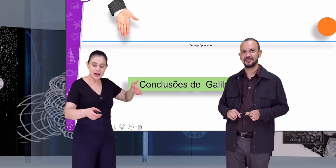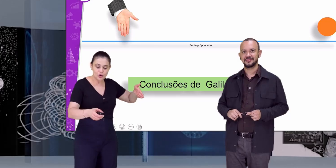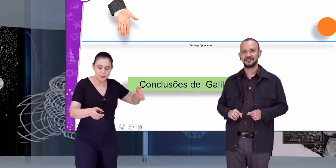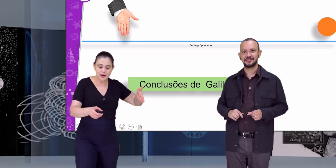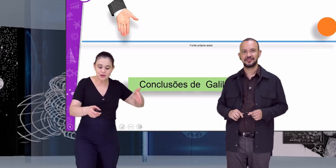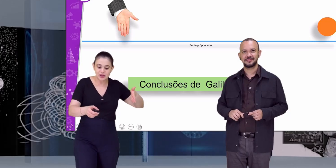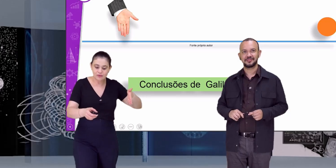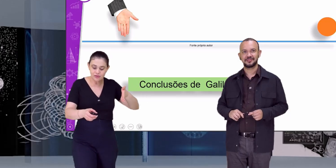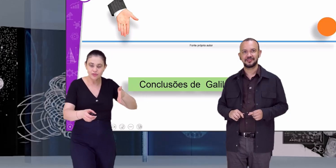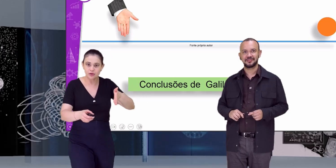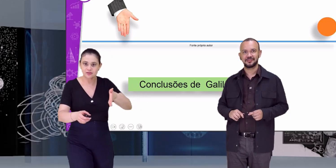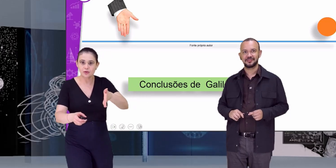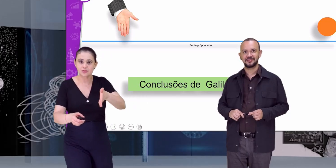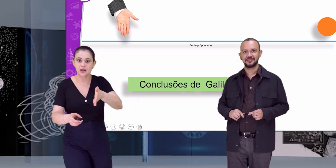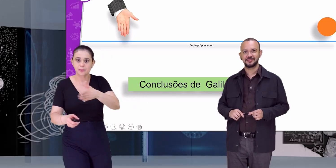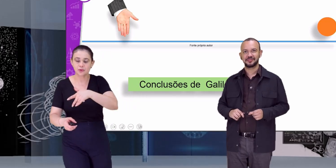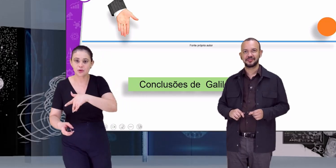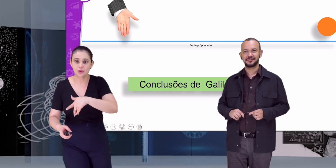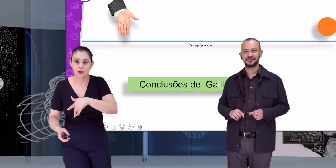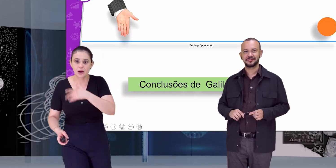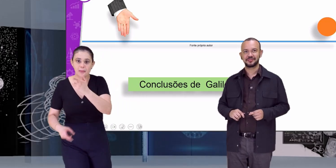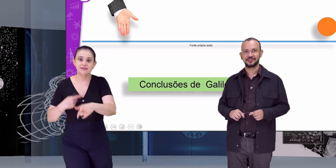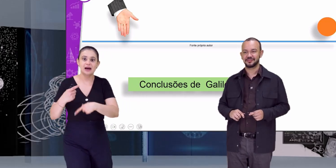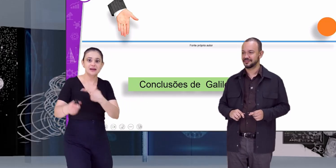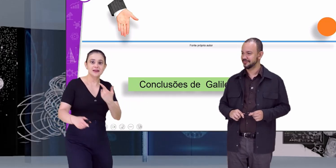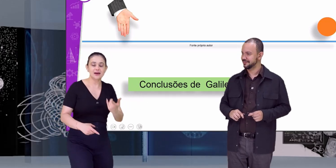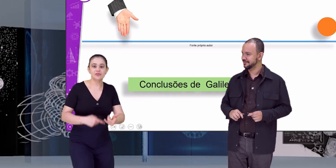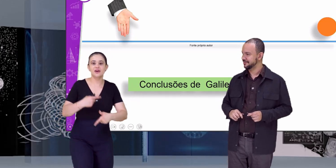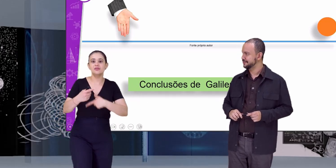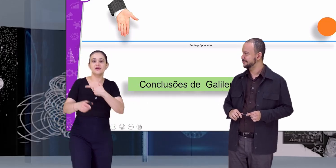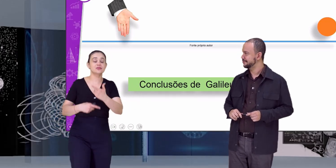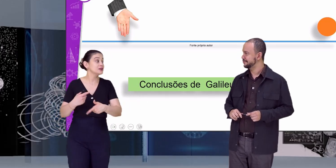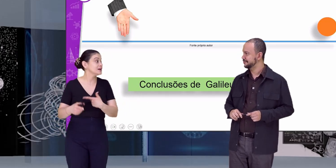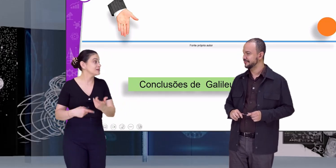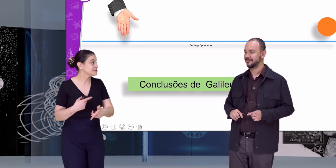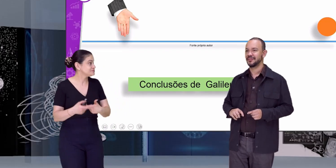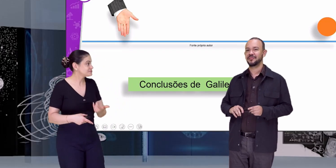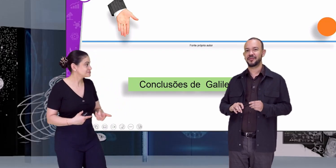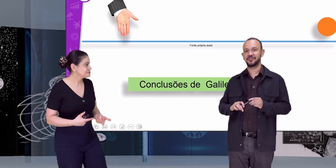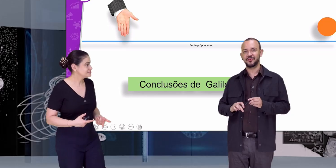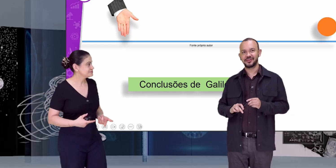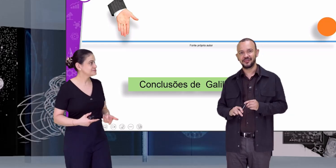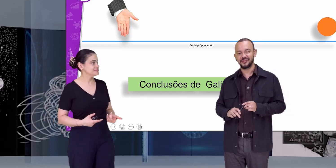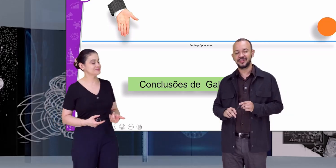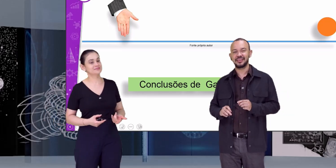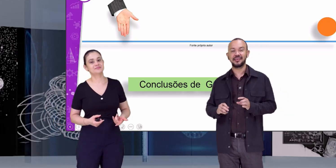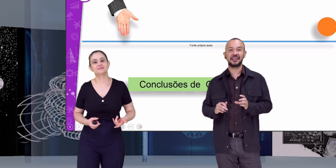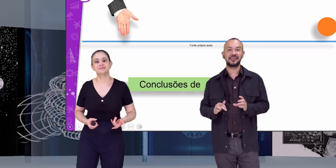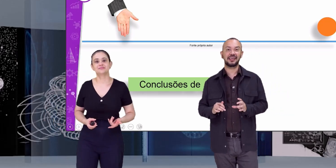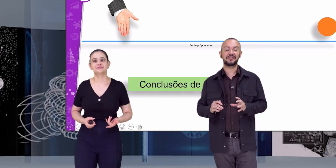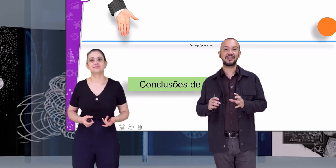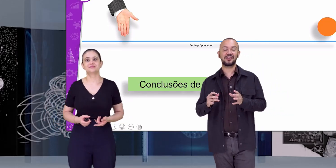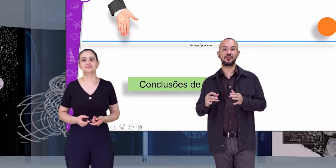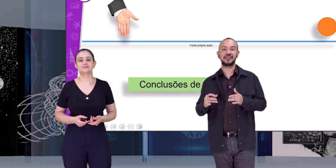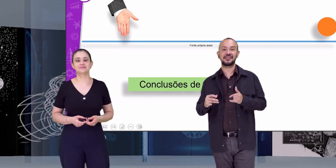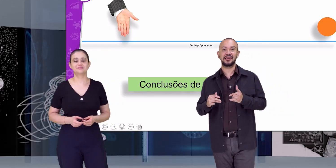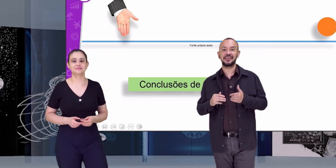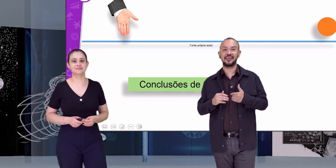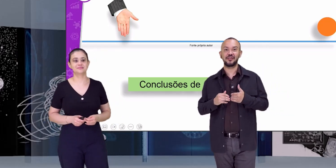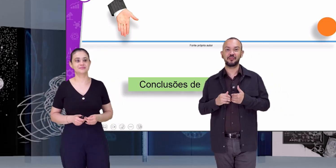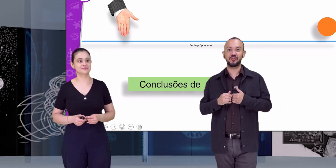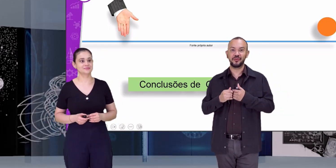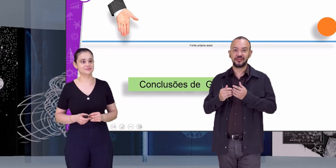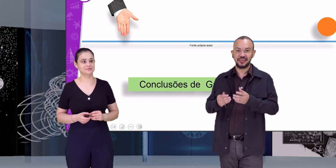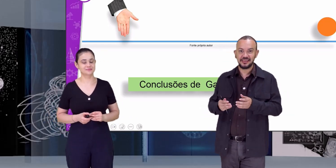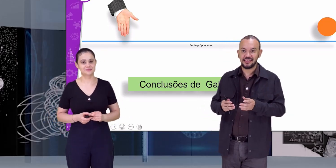tinha que estar acompanhando ali com a força o tempo todo. Mas Galileu veio e fez o quê? Mostrou que, na verdade, você só precisaria